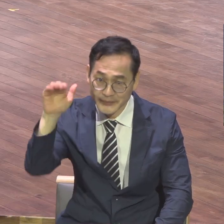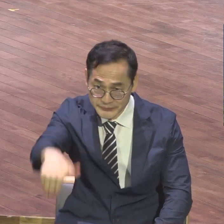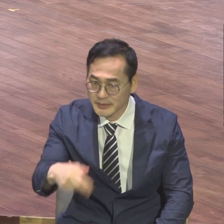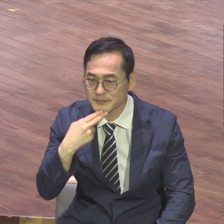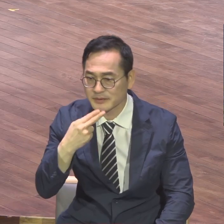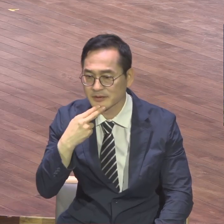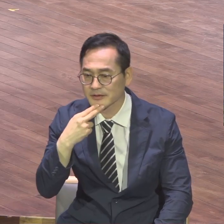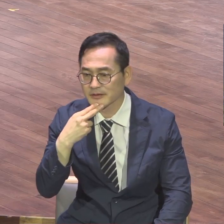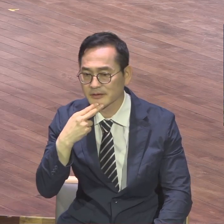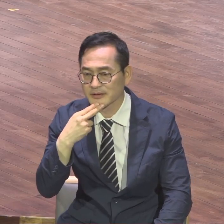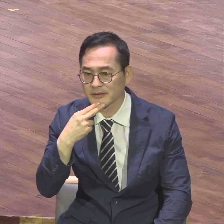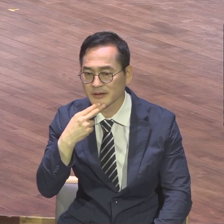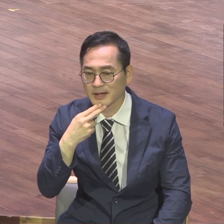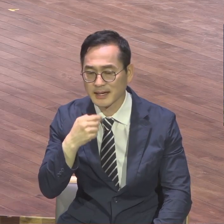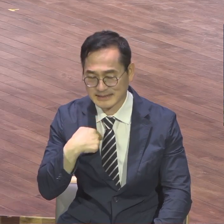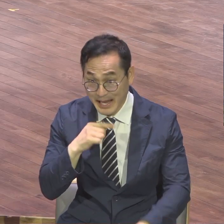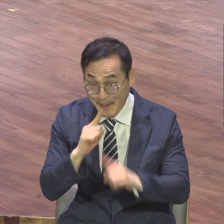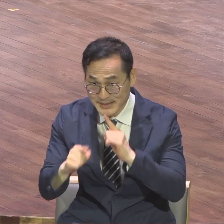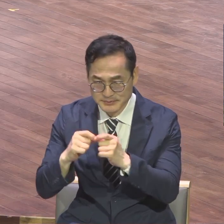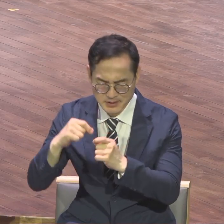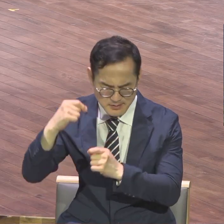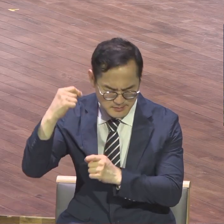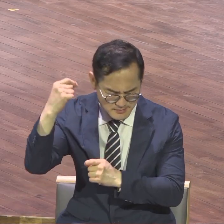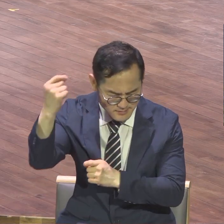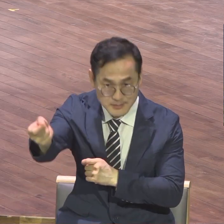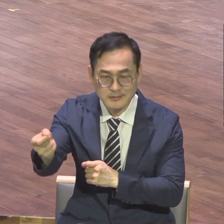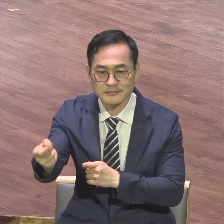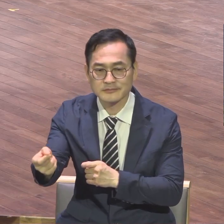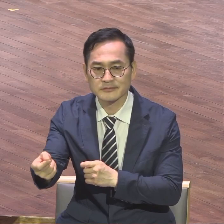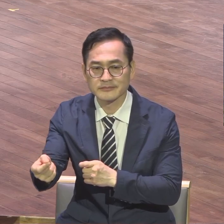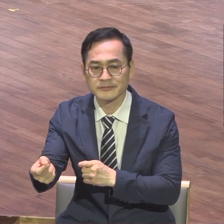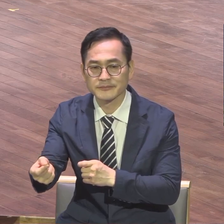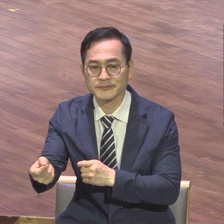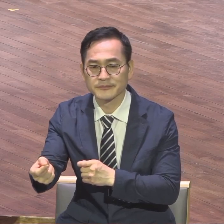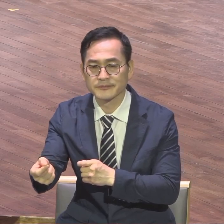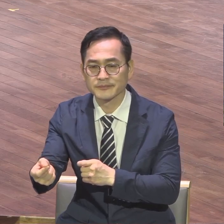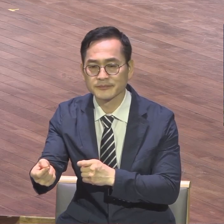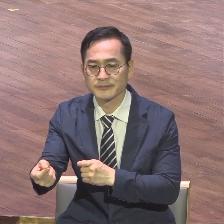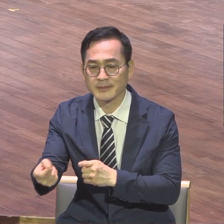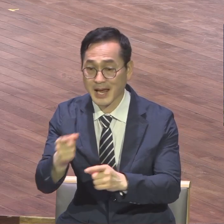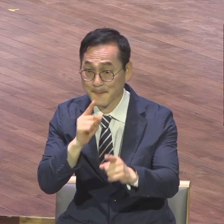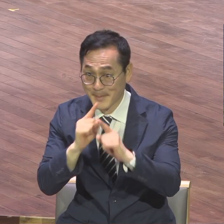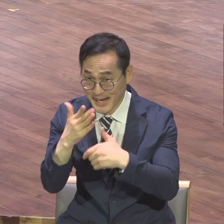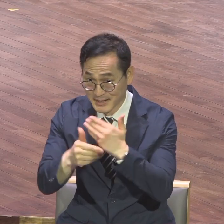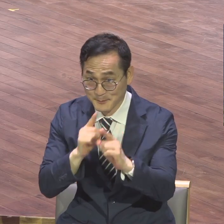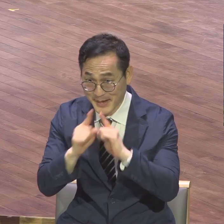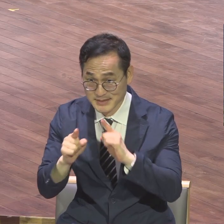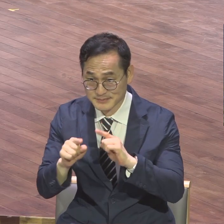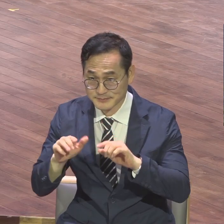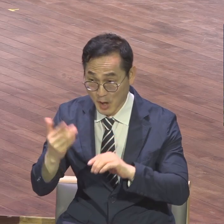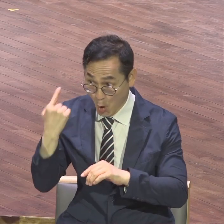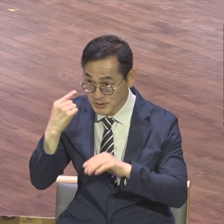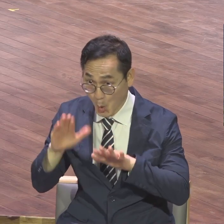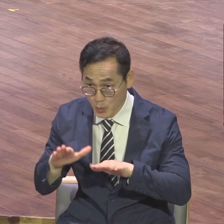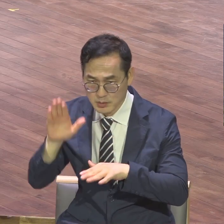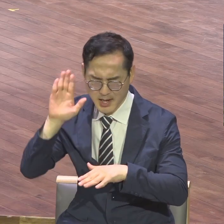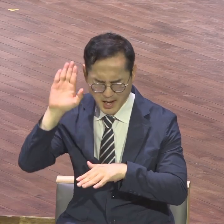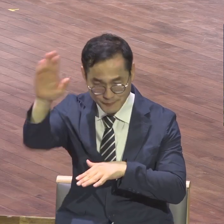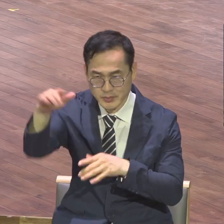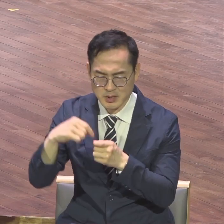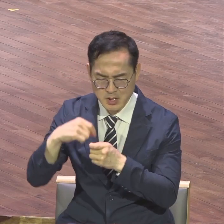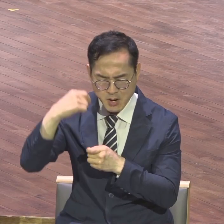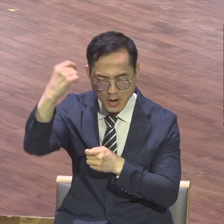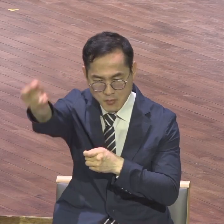말씀은 영원히 있으리라라. 말씀은 어찌나 오늘의 영원토록 6천년